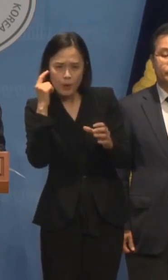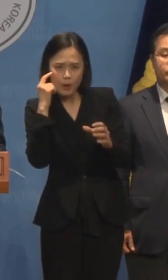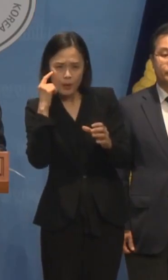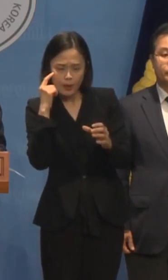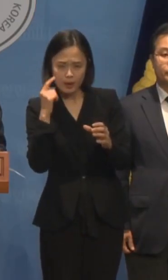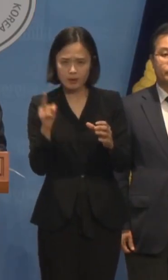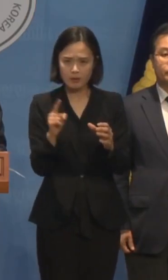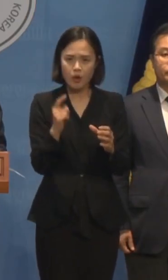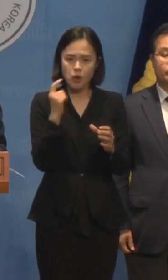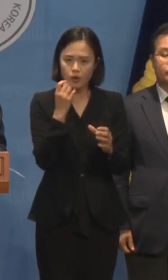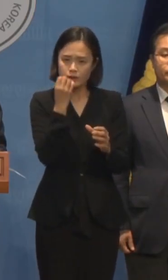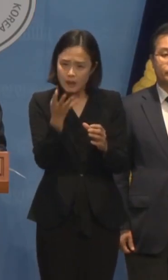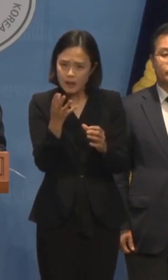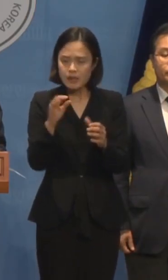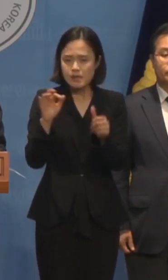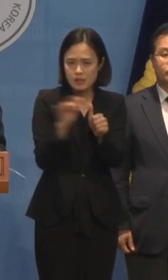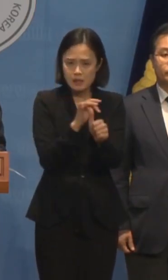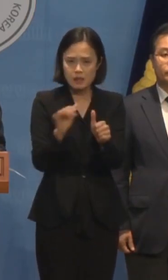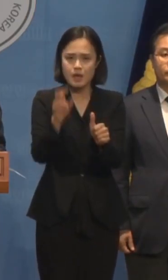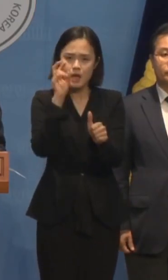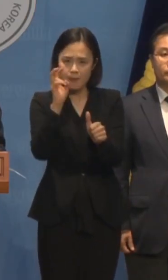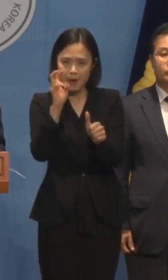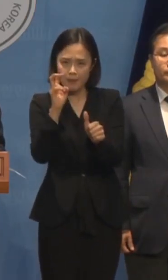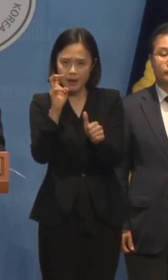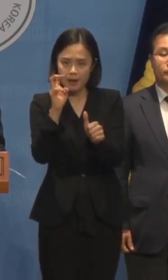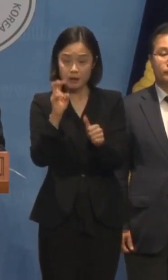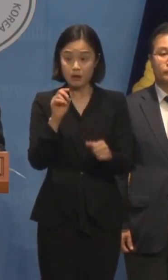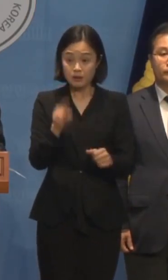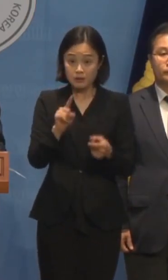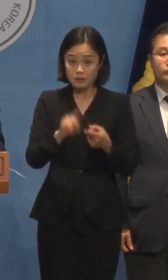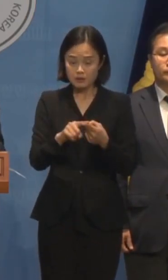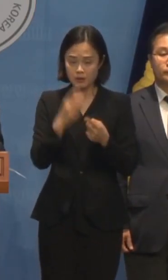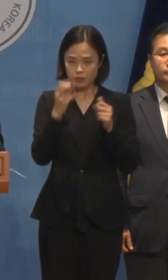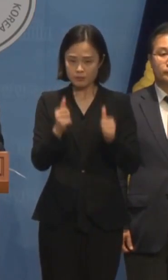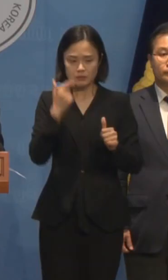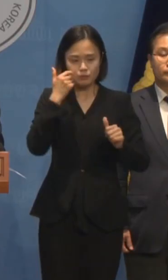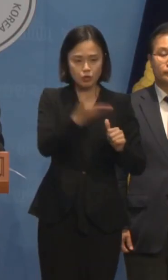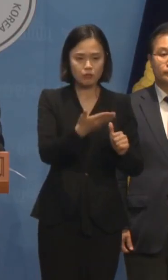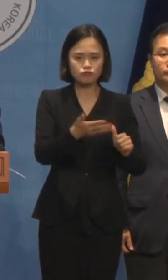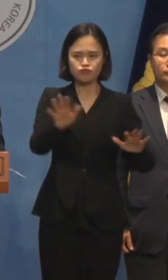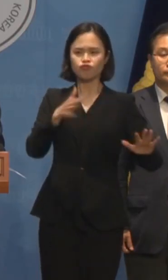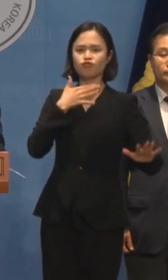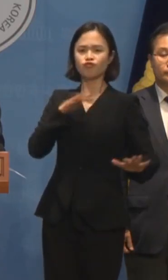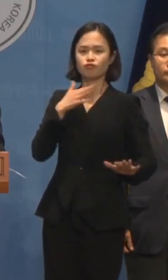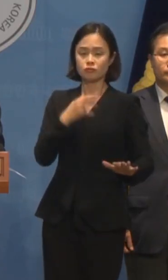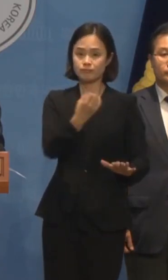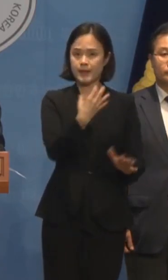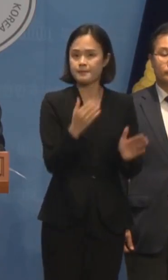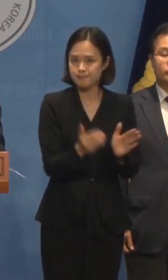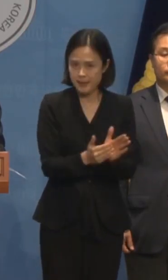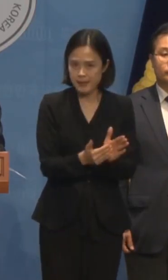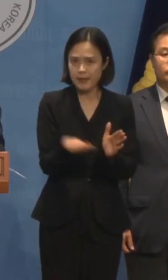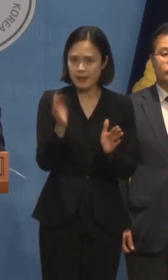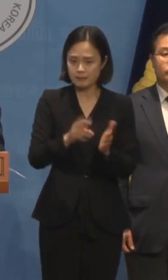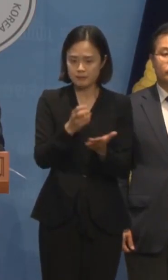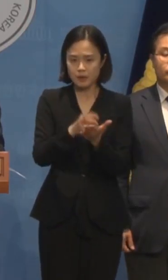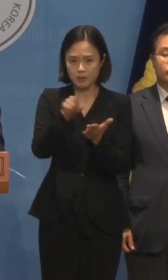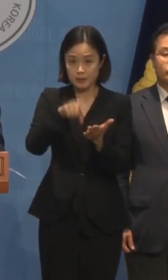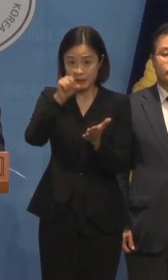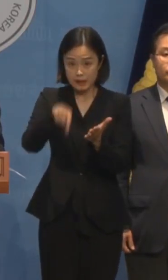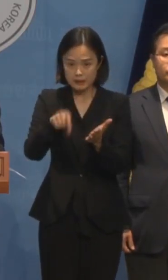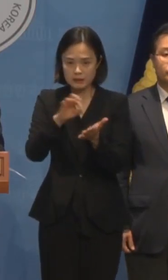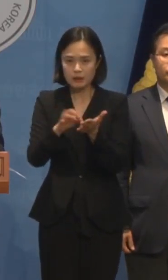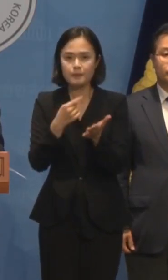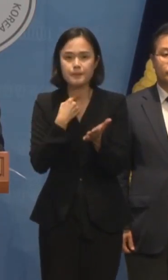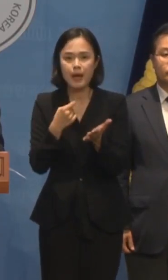주장은 믿기지 않았고 검찰도 강하게 부인했습니다. 그런데 쌍방울 법인카드 사용 내역과 출정 기록을 통해